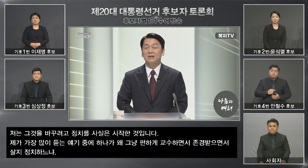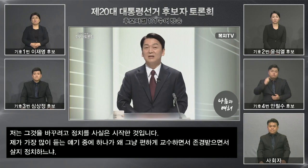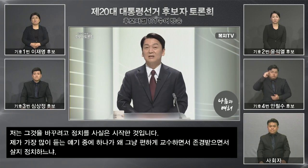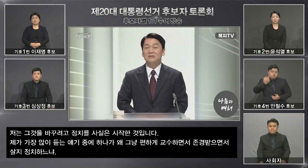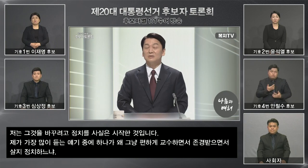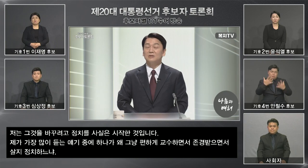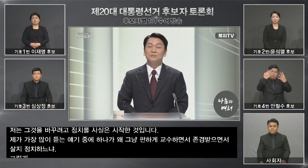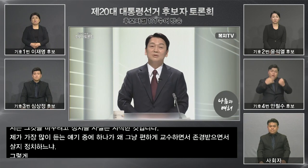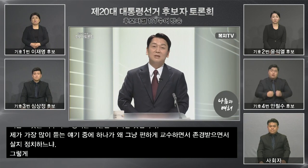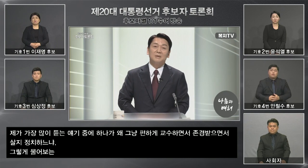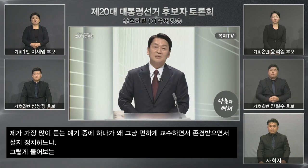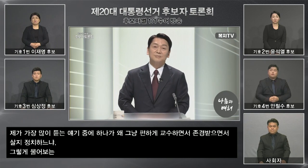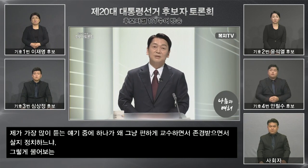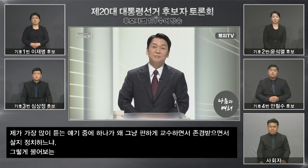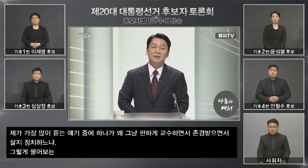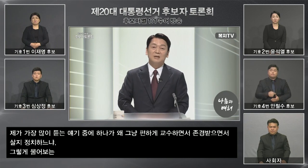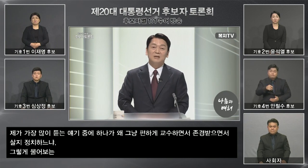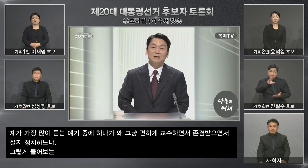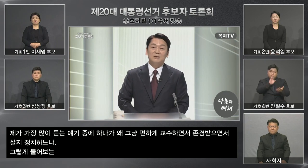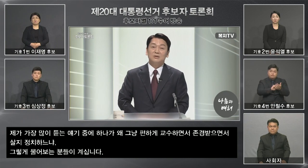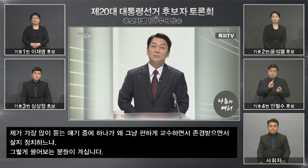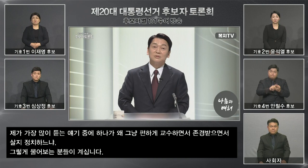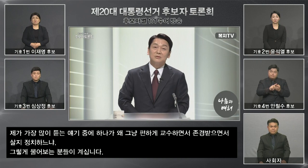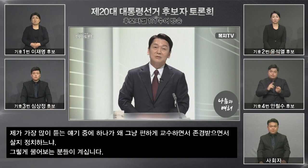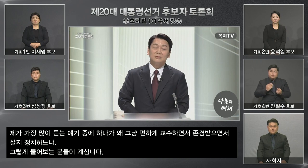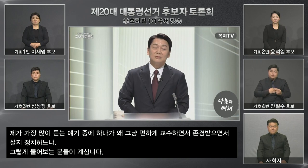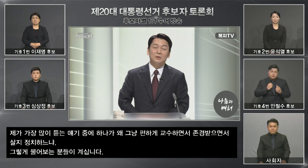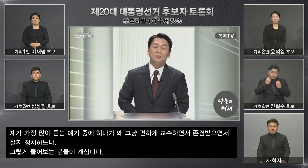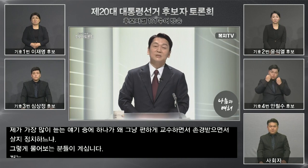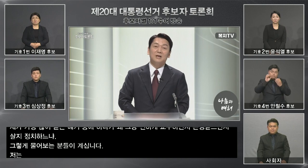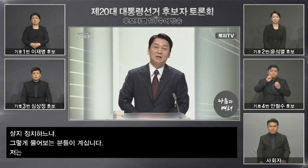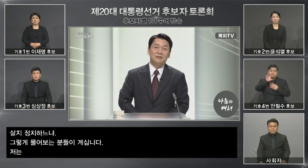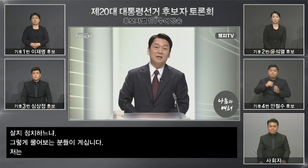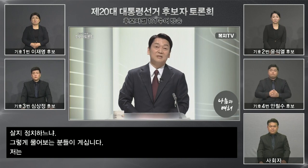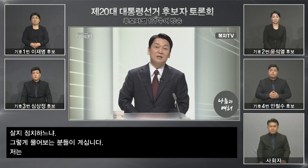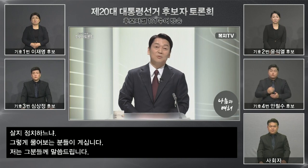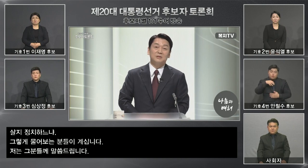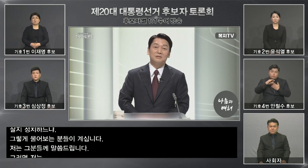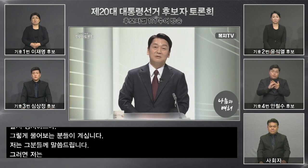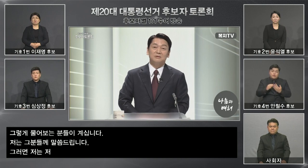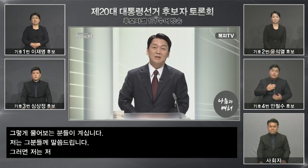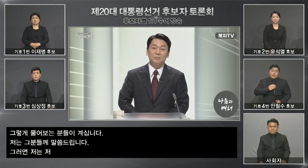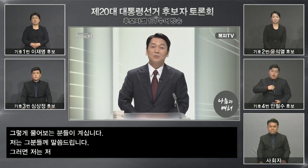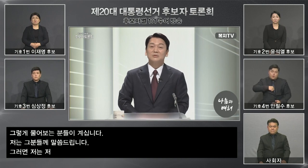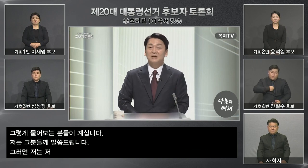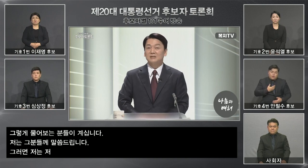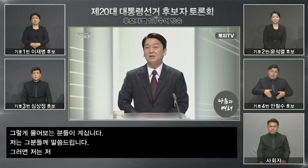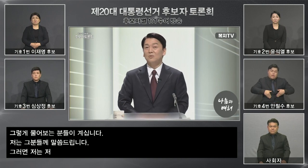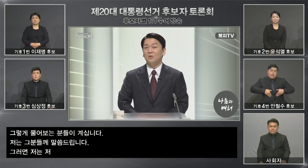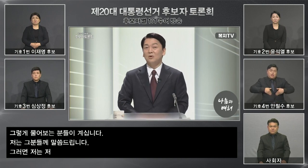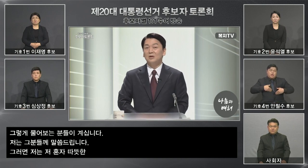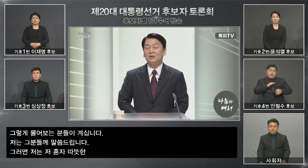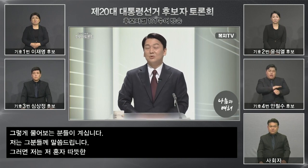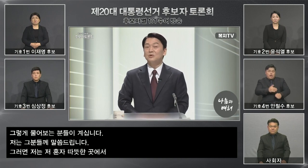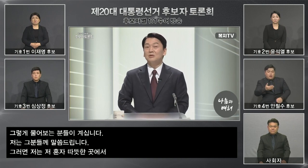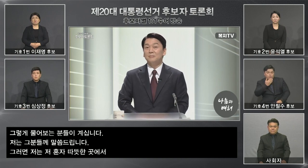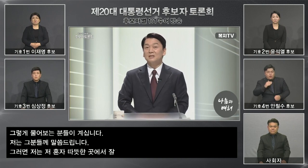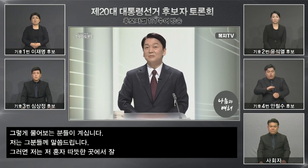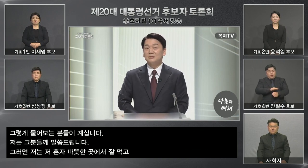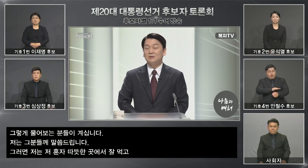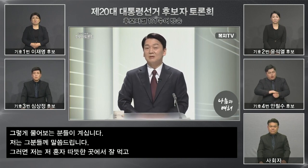계십니다. 저는 그분들께 말씀드립니다. 그러면 저는 저 혼자 따뜻한 곳에서 잘 먹고 잘 살고